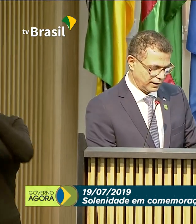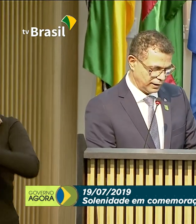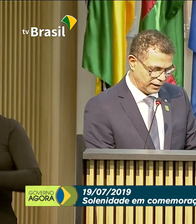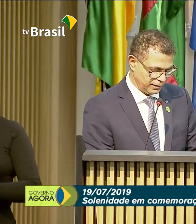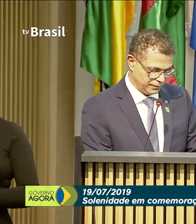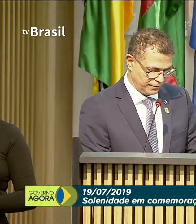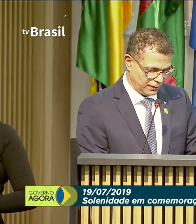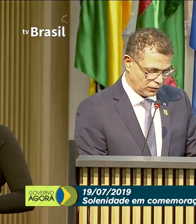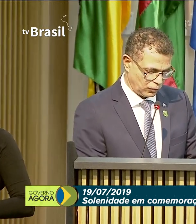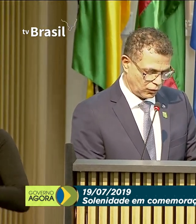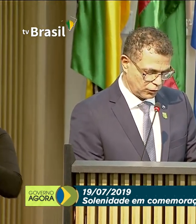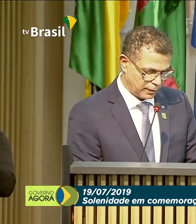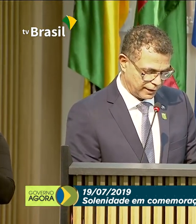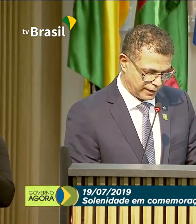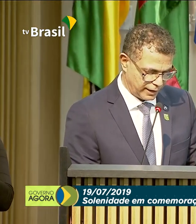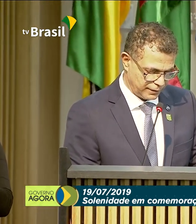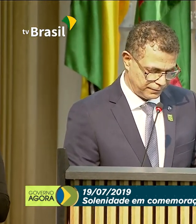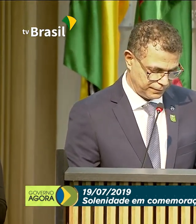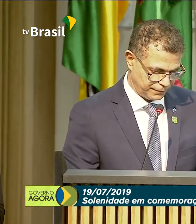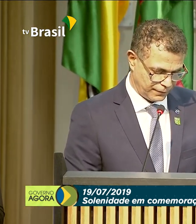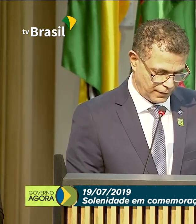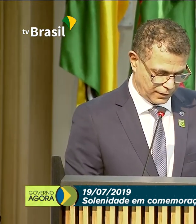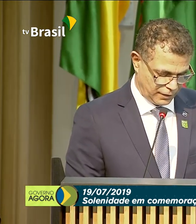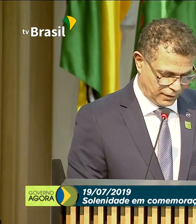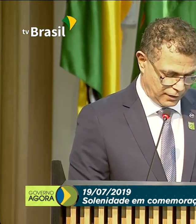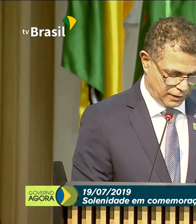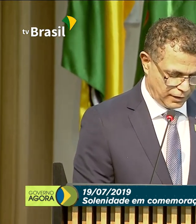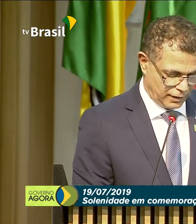da Cidadania, doutor Osmar Terra,